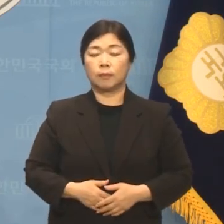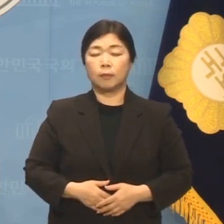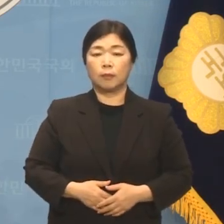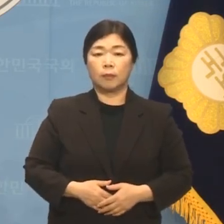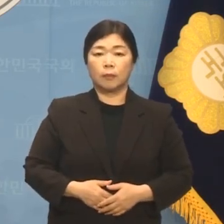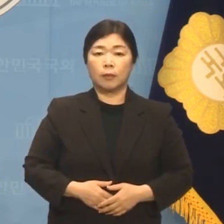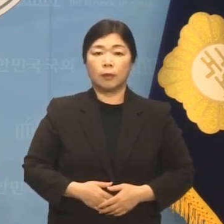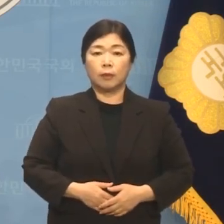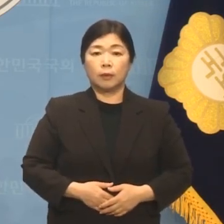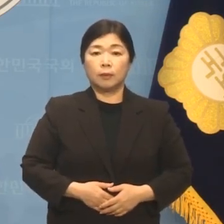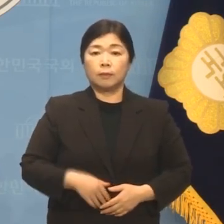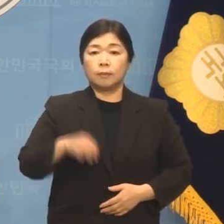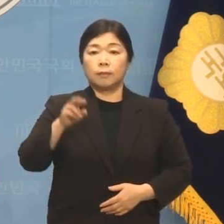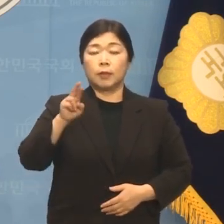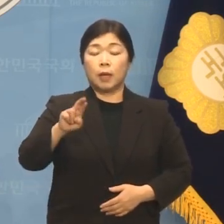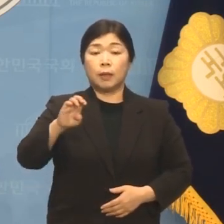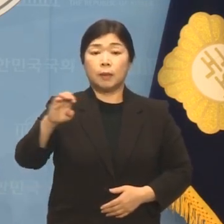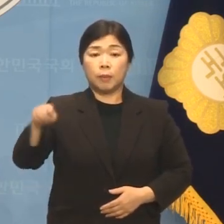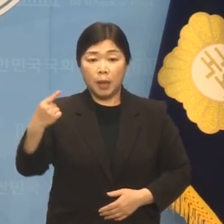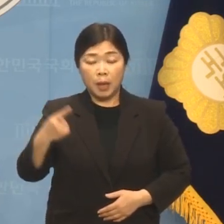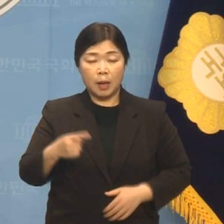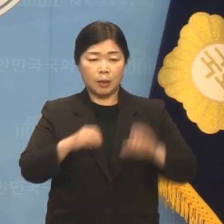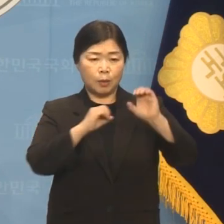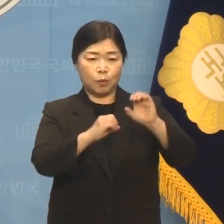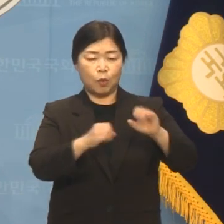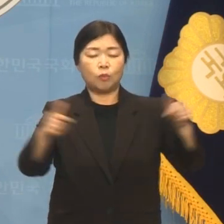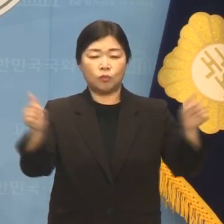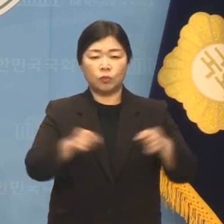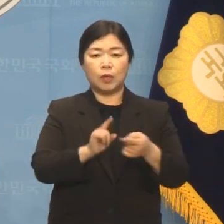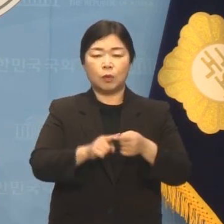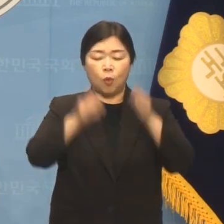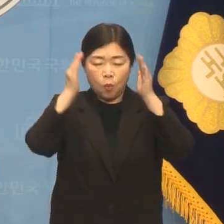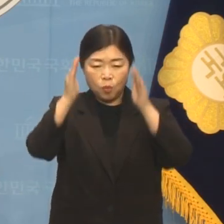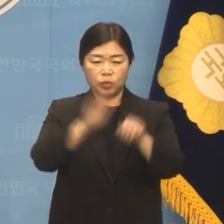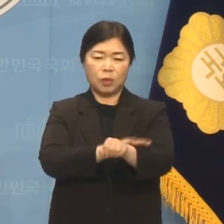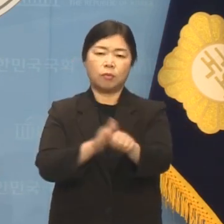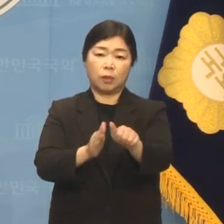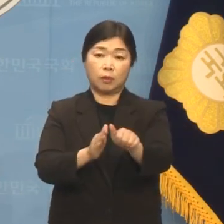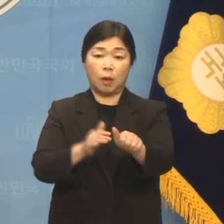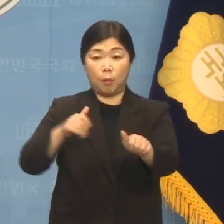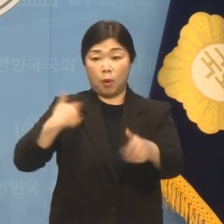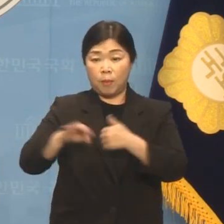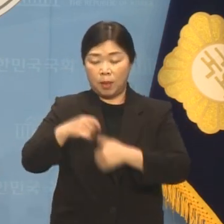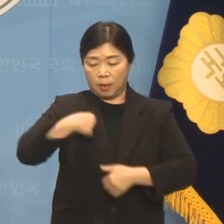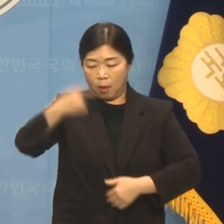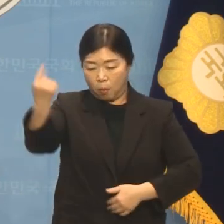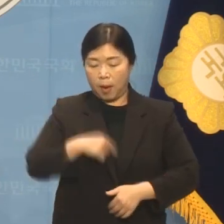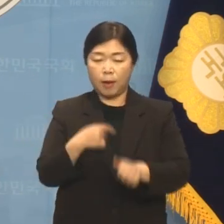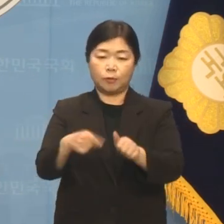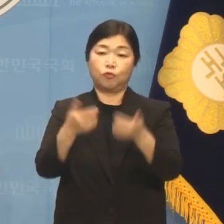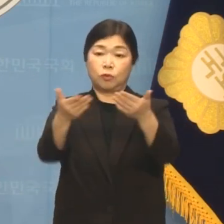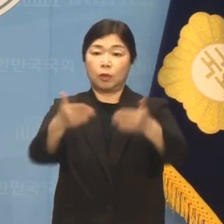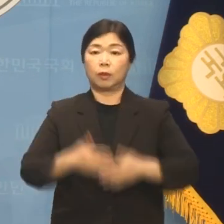아리백과 탄소 중립에 대해서 제발 공부 좀 해주시고요. 모르면 저를 찾아와 주십시오.